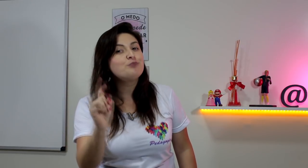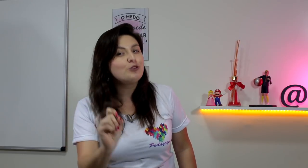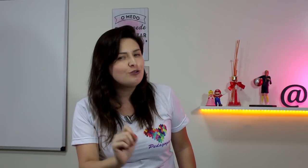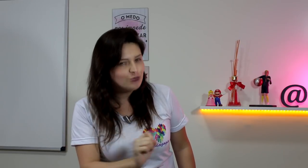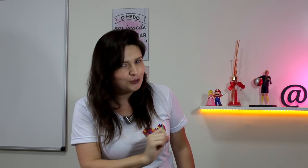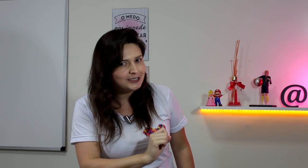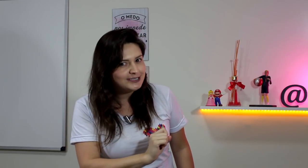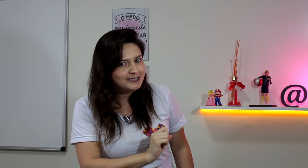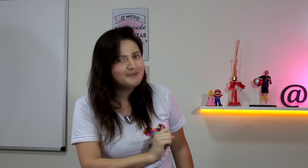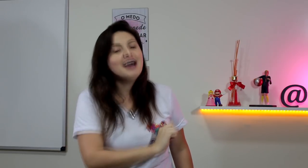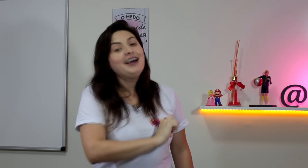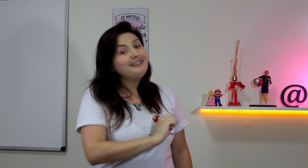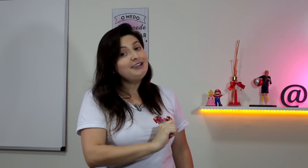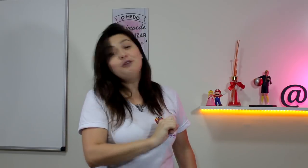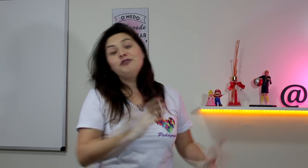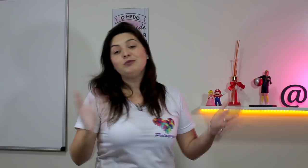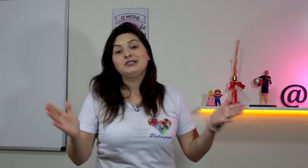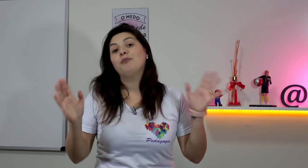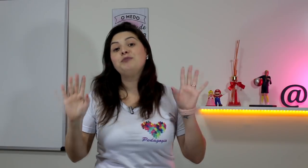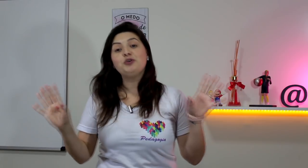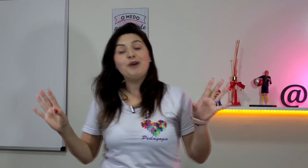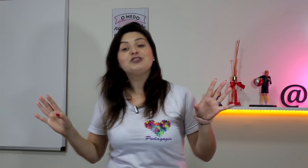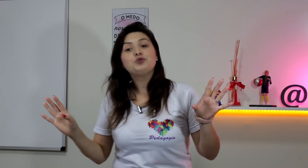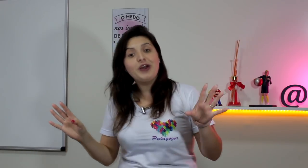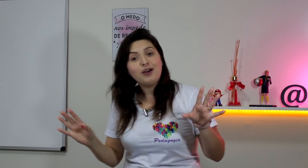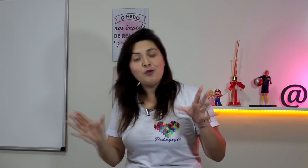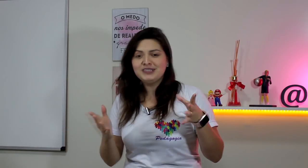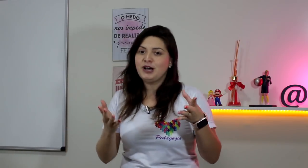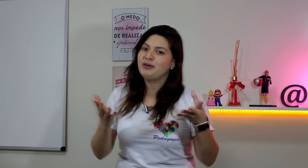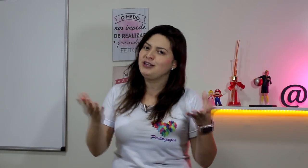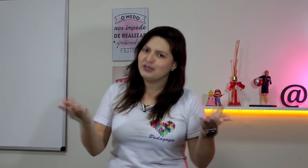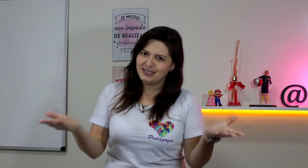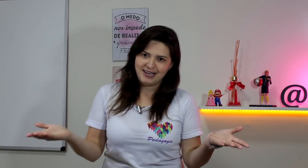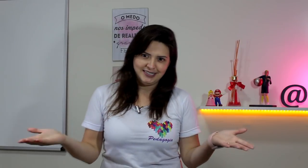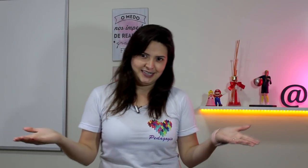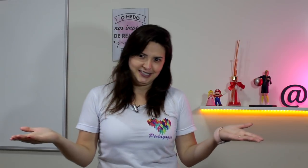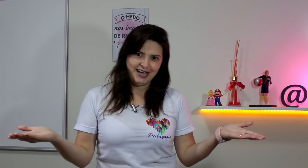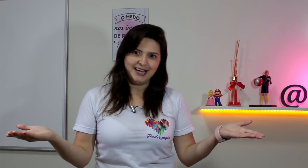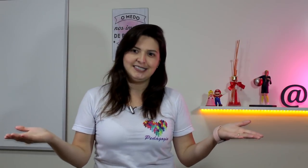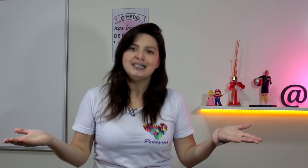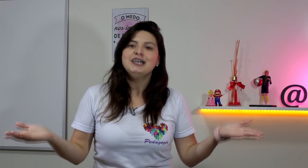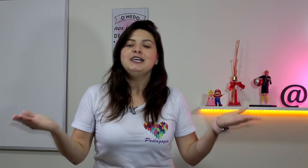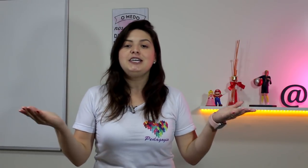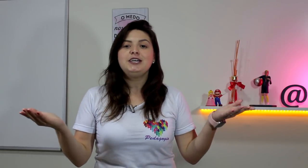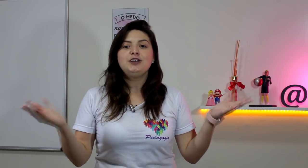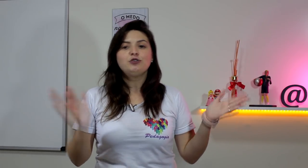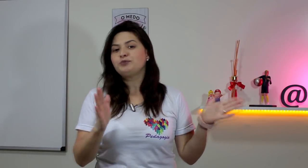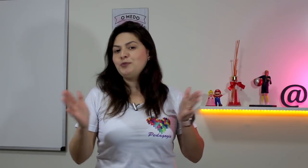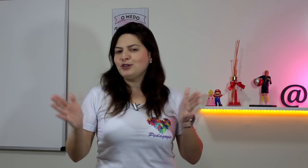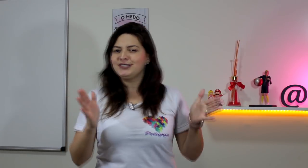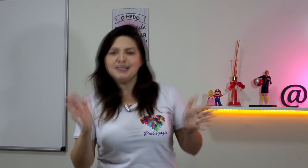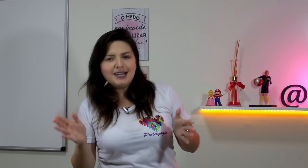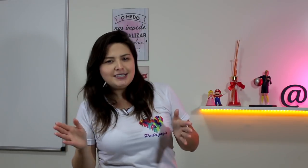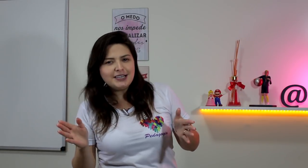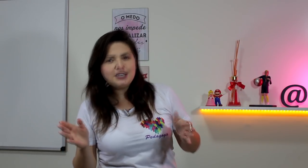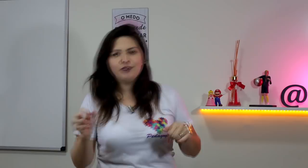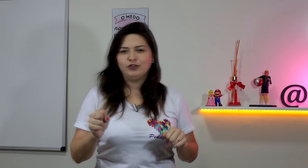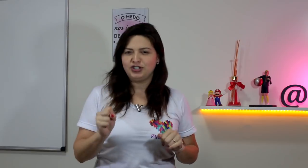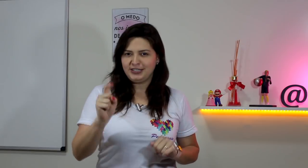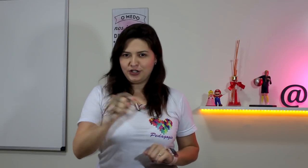por todas. Então, vamos lá. O primeiro passo é começar a aprender os sinais essenciais. E os primeiros sinais aí que eu vou direcionar